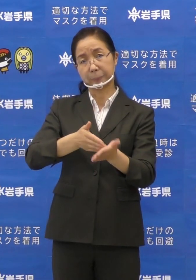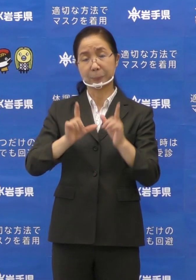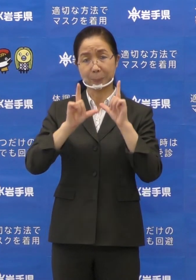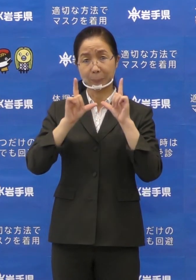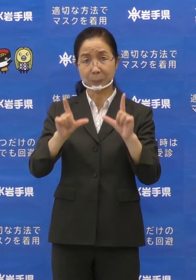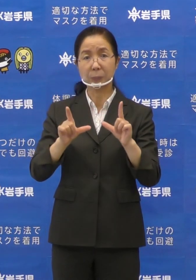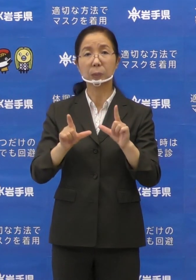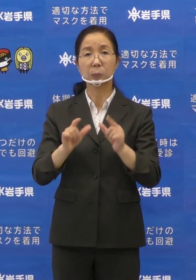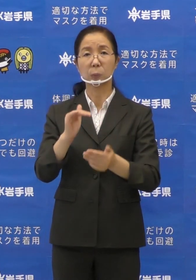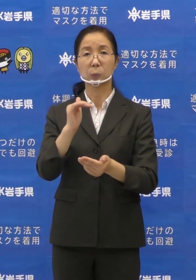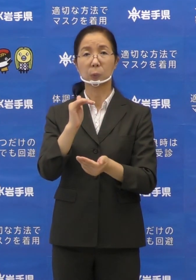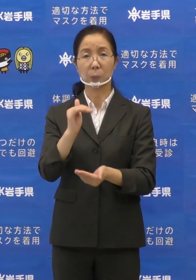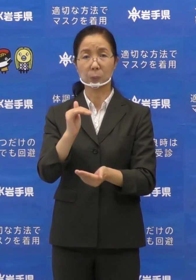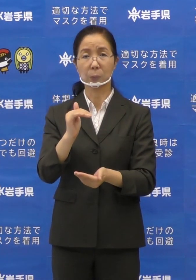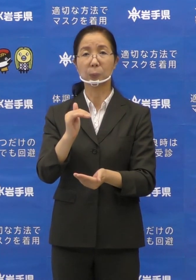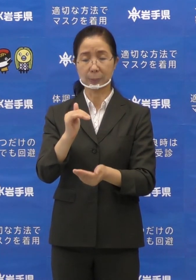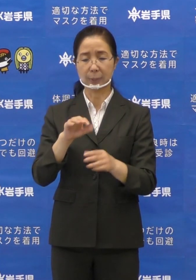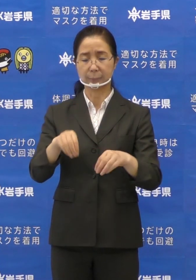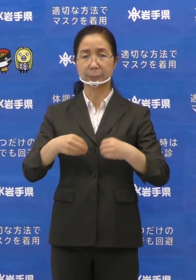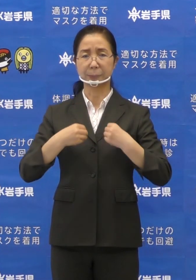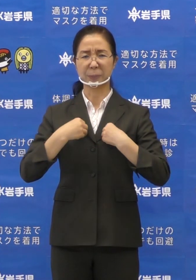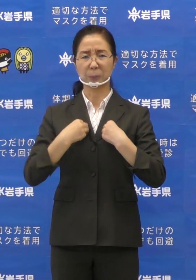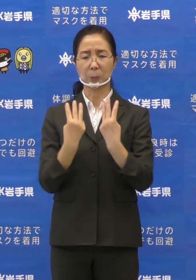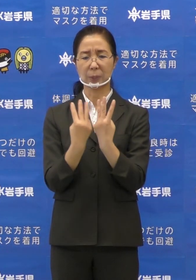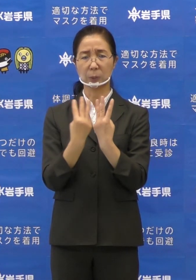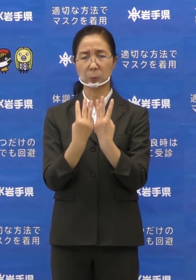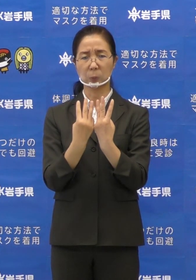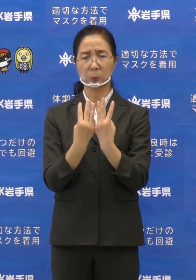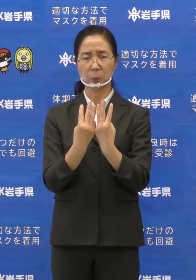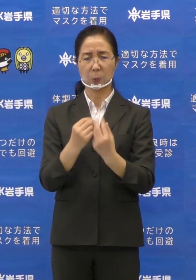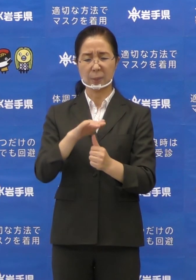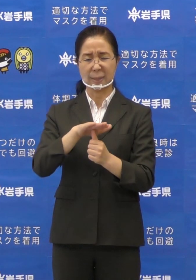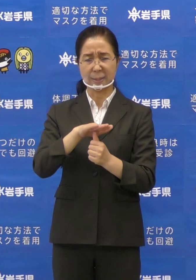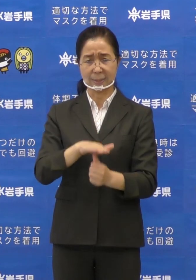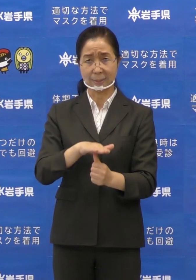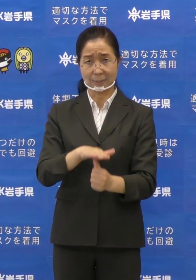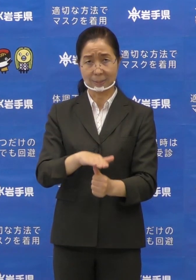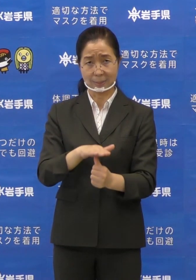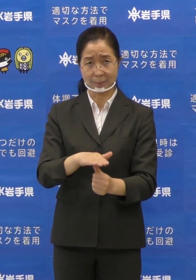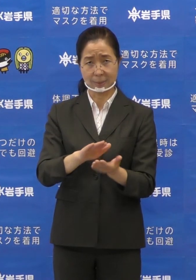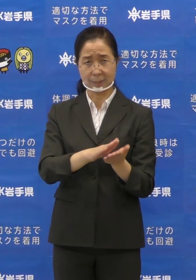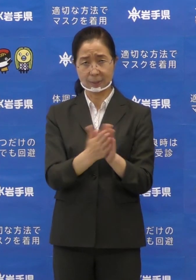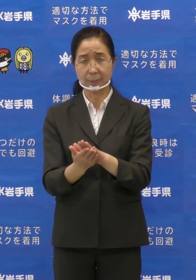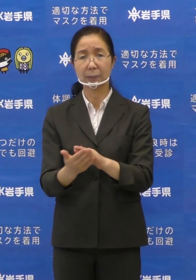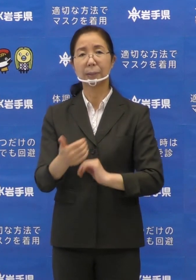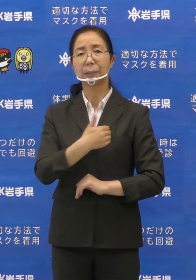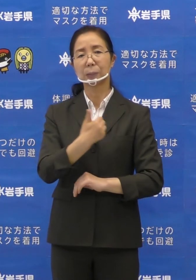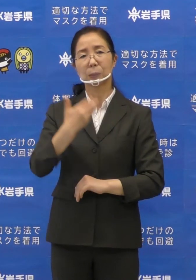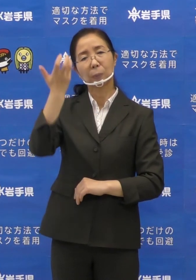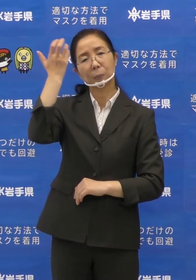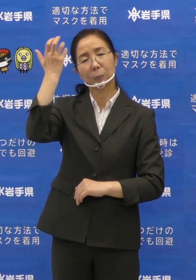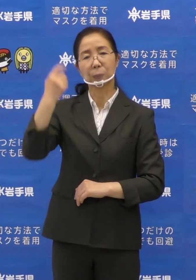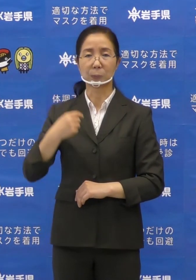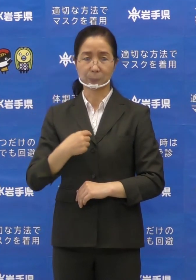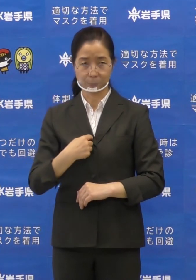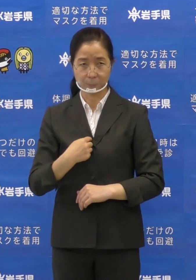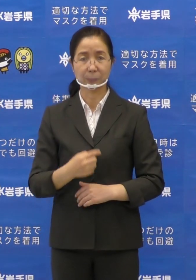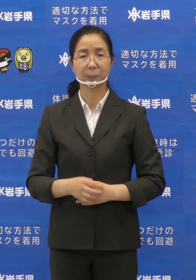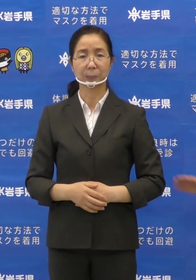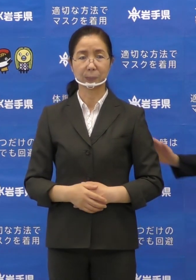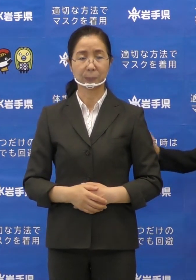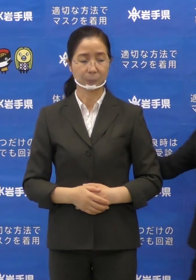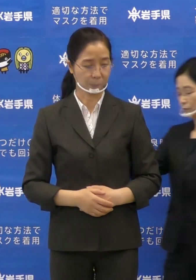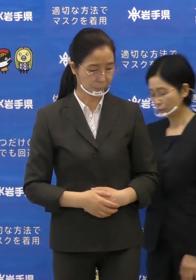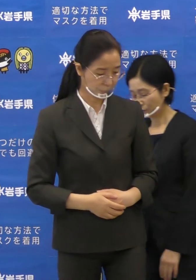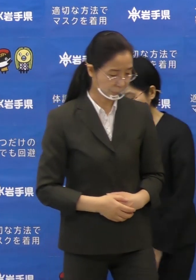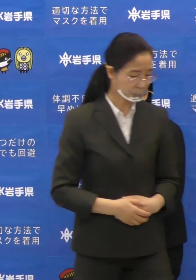で感染の増加を減少に転換できると思います。で、そう